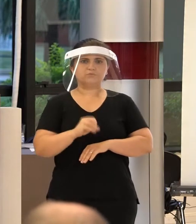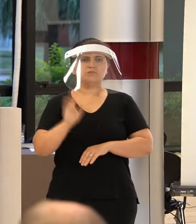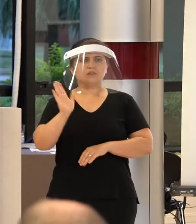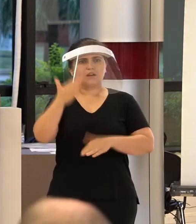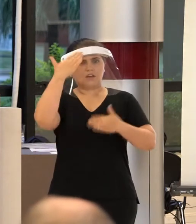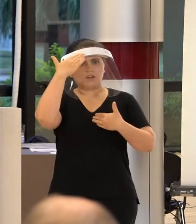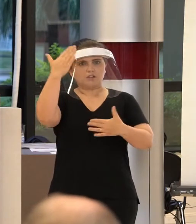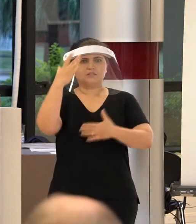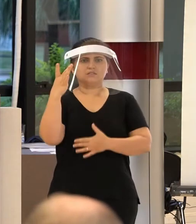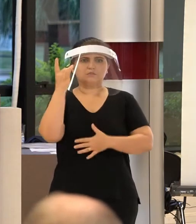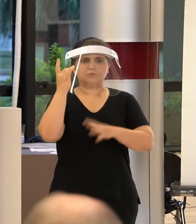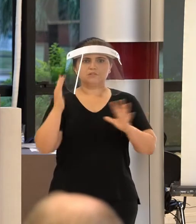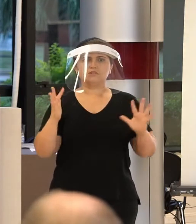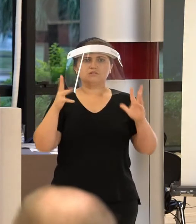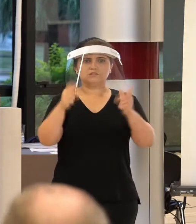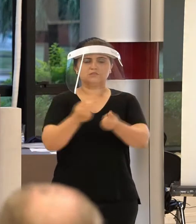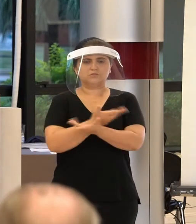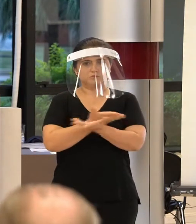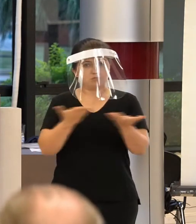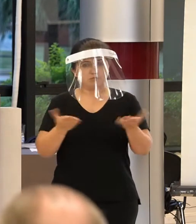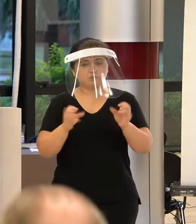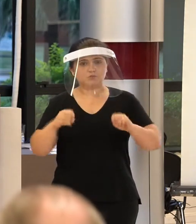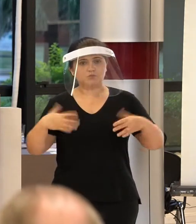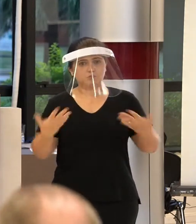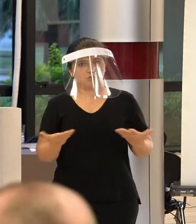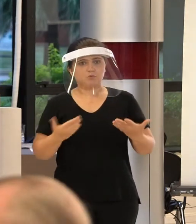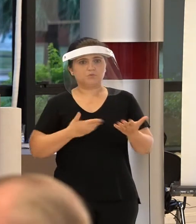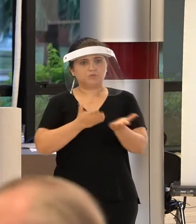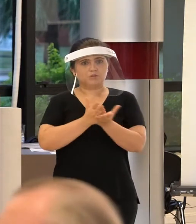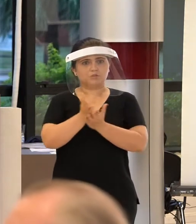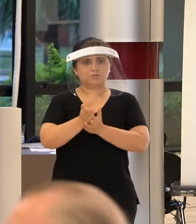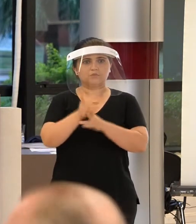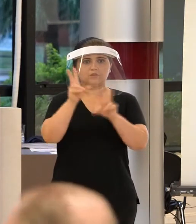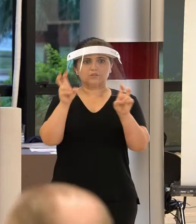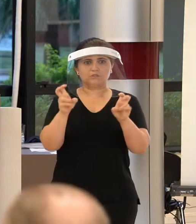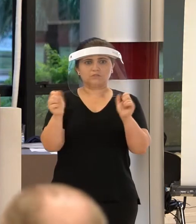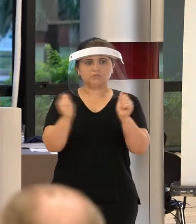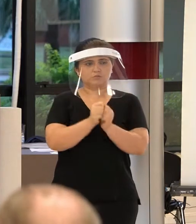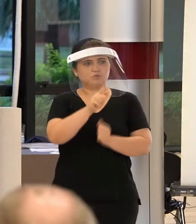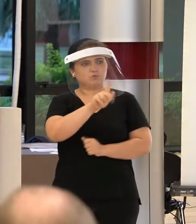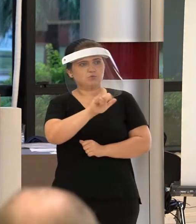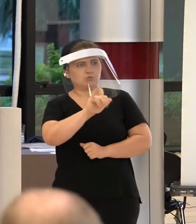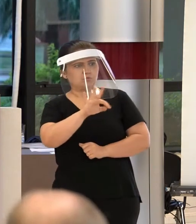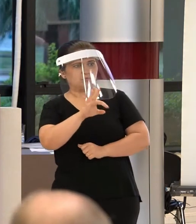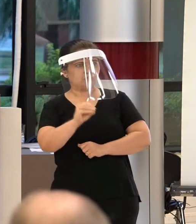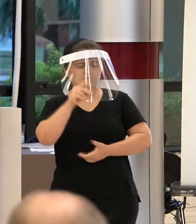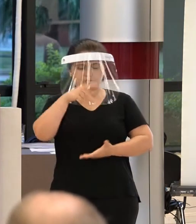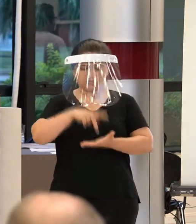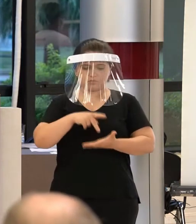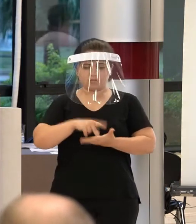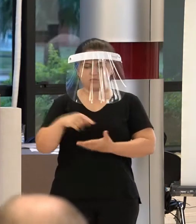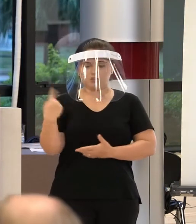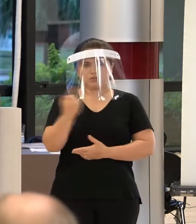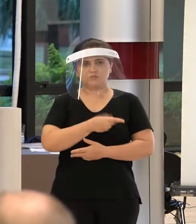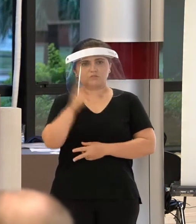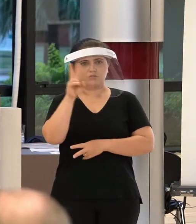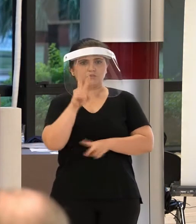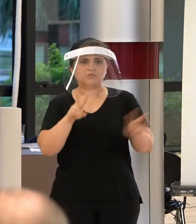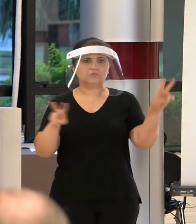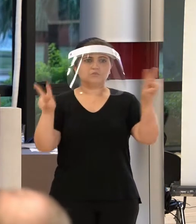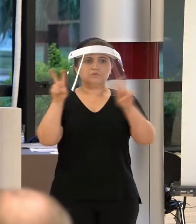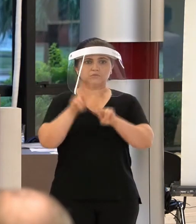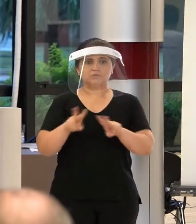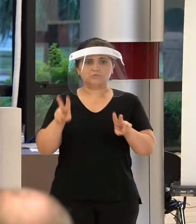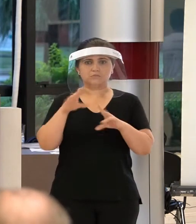Agradecer a presença de todos vocês. Bom, eu alinhei esse tema com o Guto, e na verdade o que nós vamos ver,